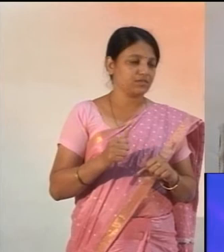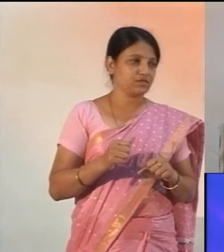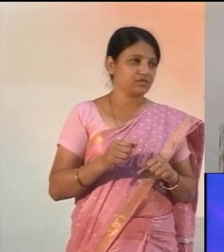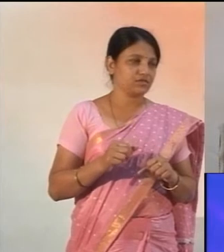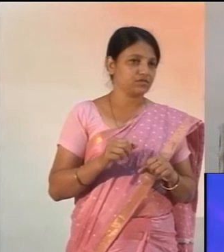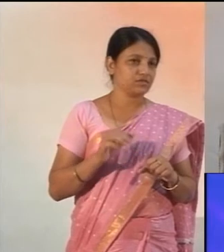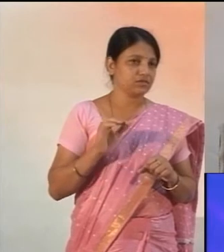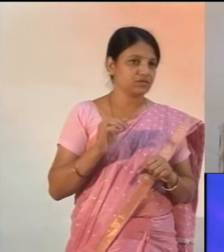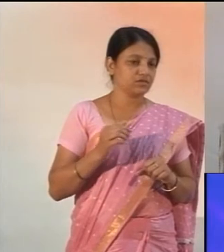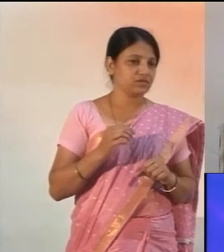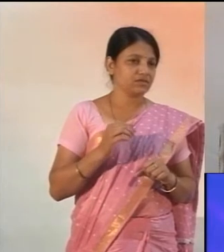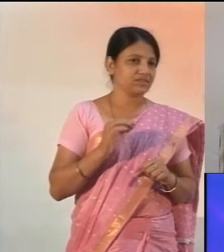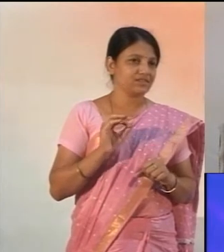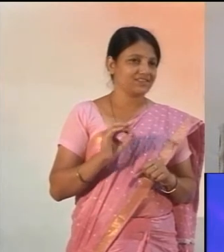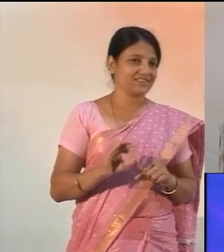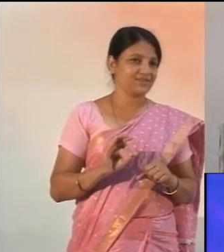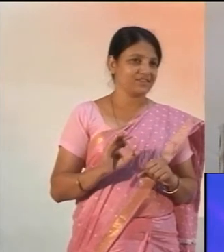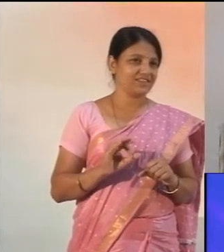समझा जाए।